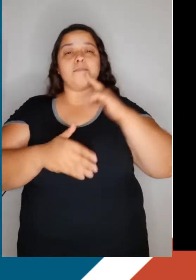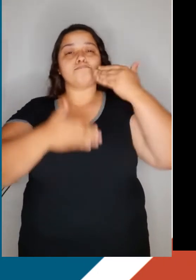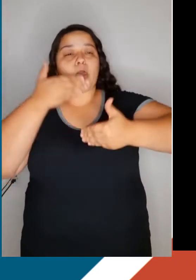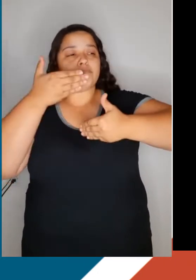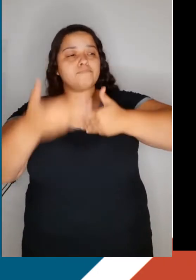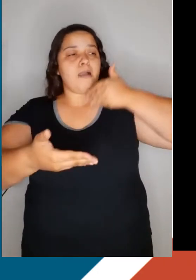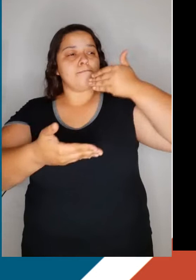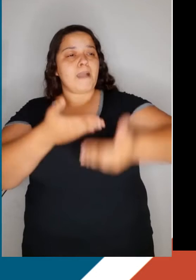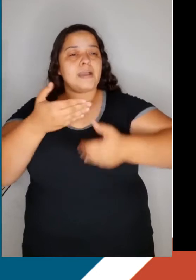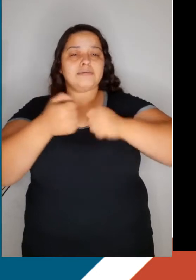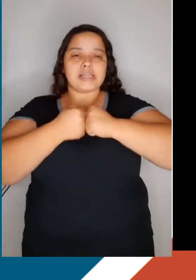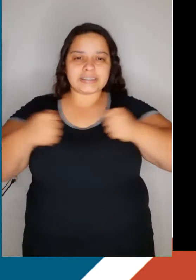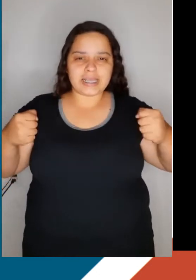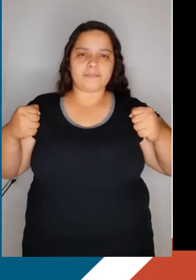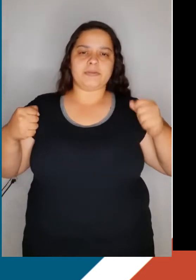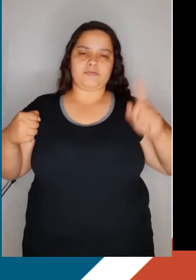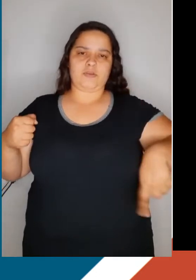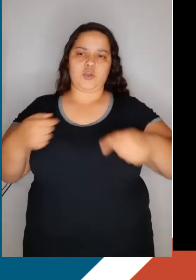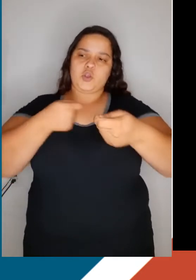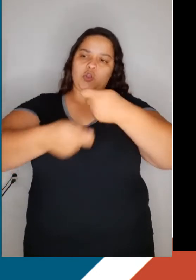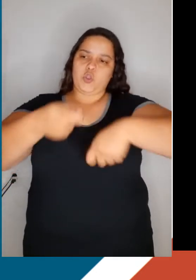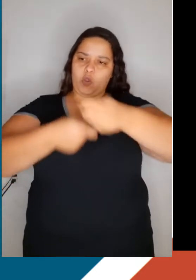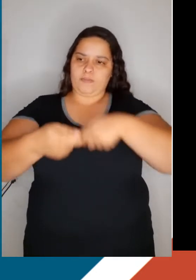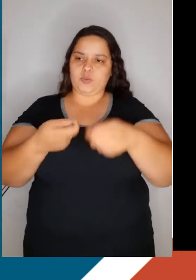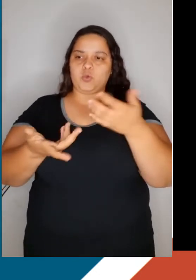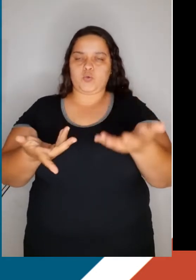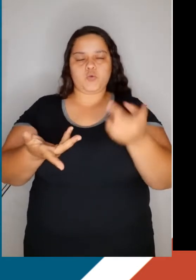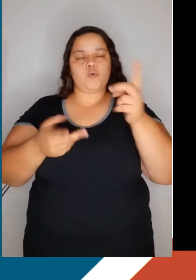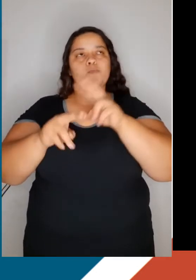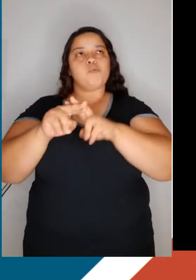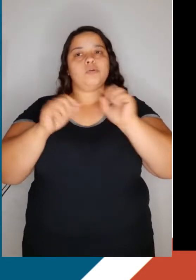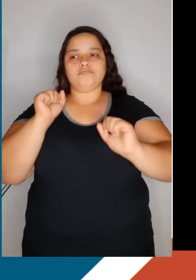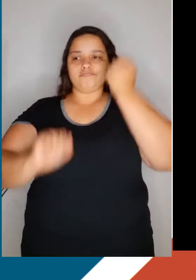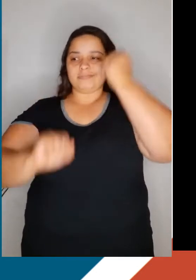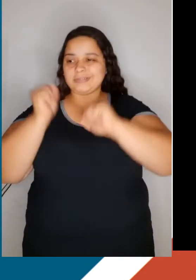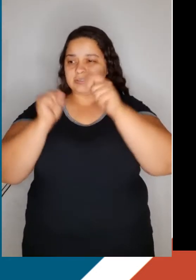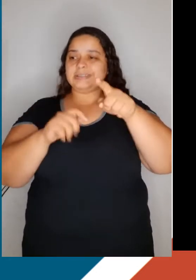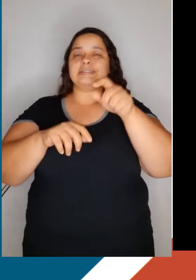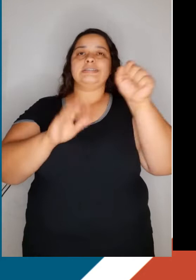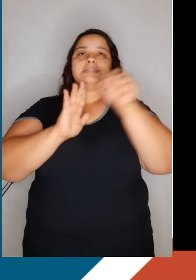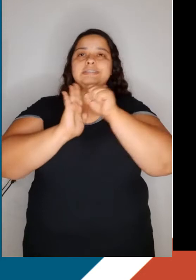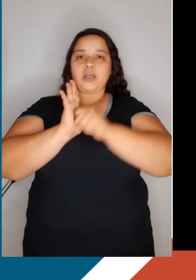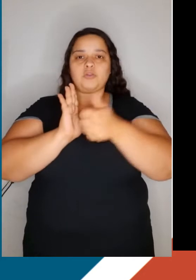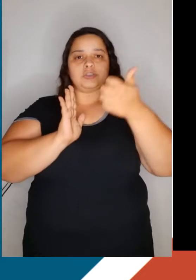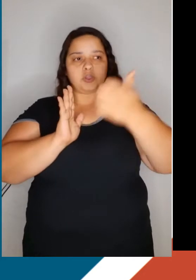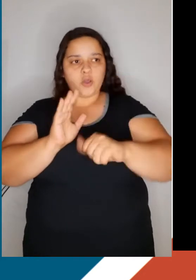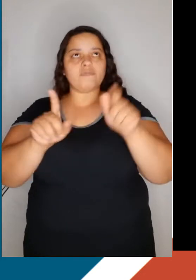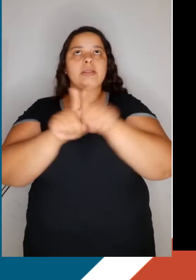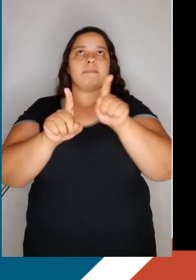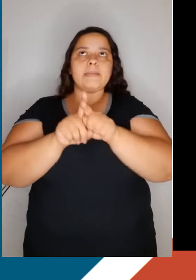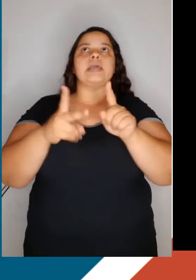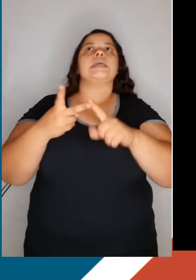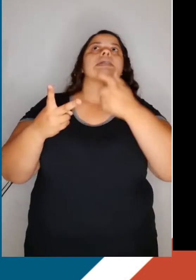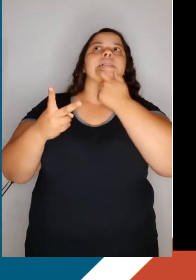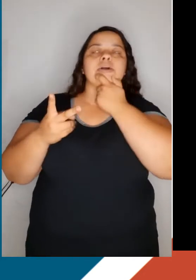de crescimento econômico, né, devido à industrialização, e durante o século XIX, outros países, além da Inglaterra, passaram